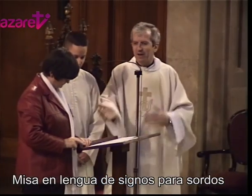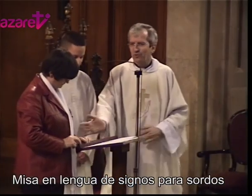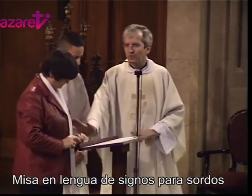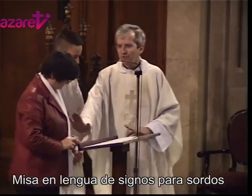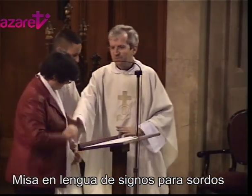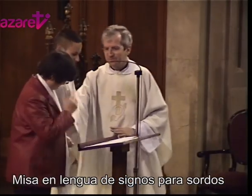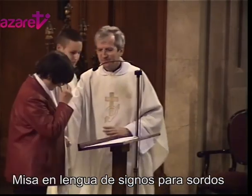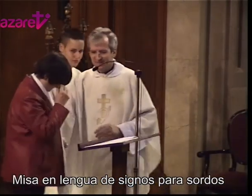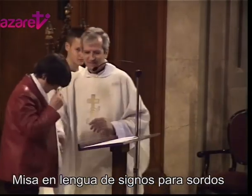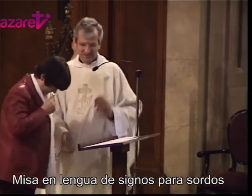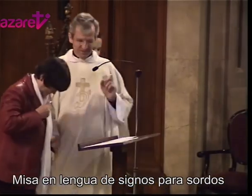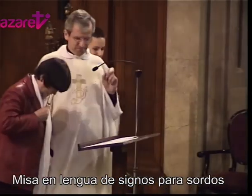salvarnos.